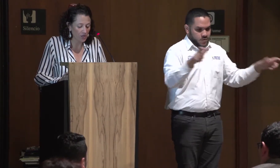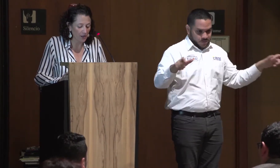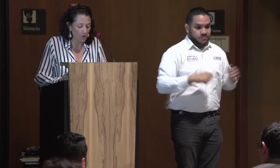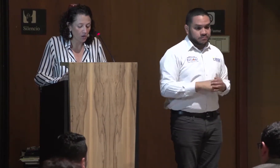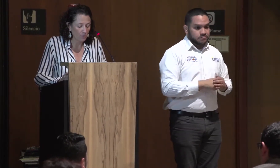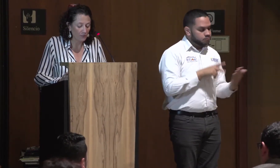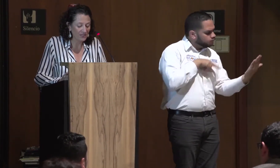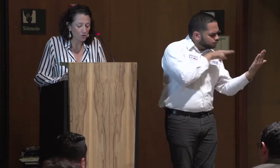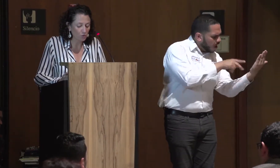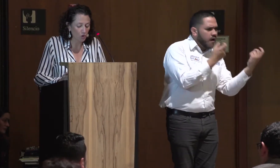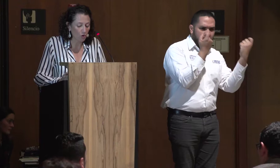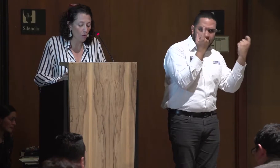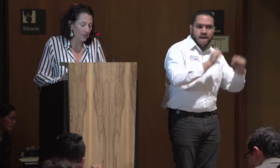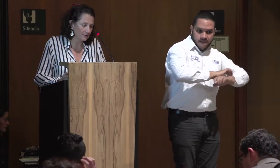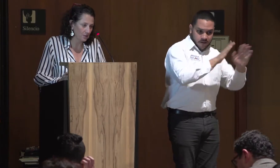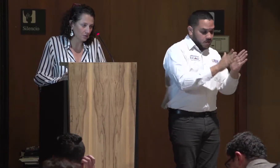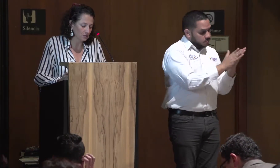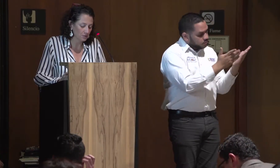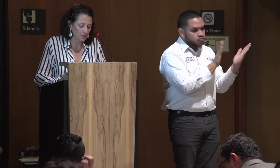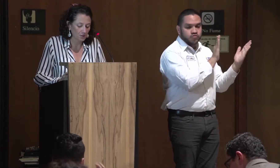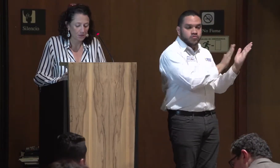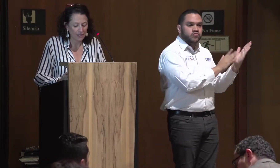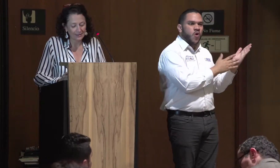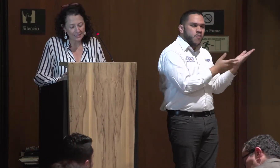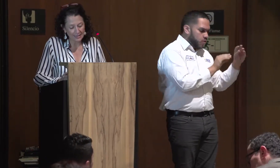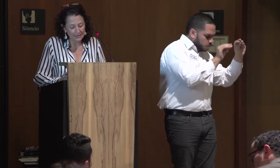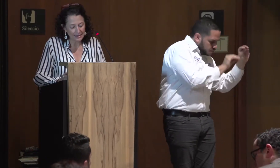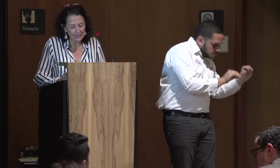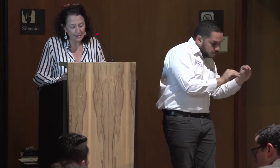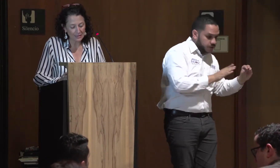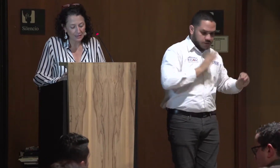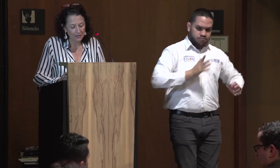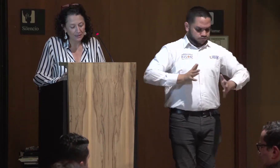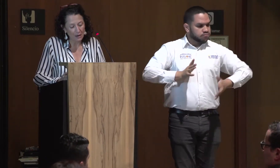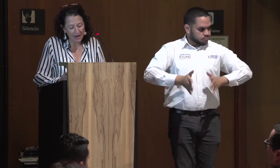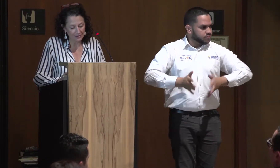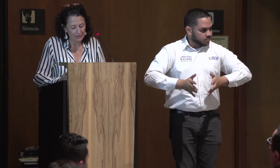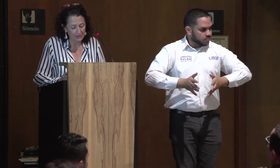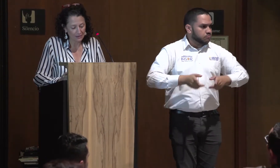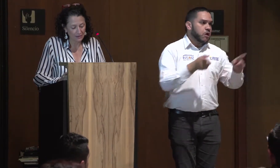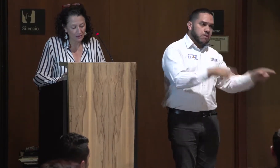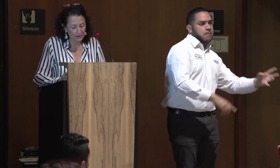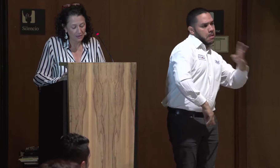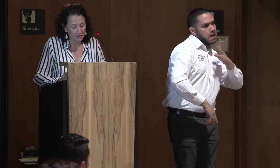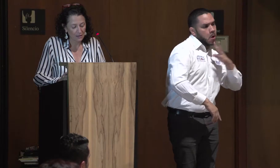del glosario permite su uso compartido entre señantes y